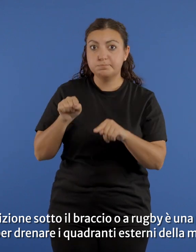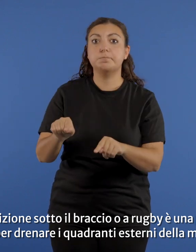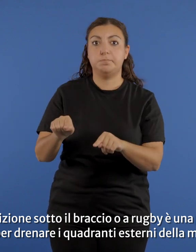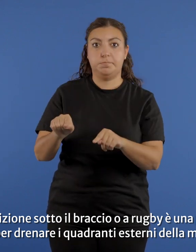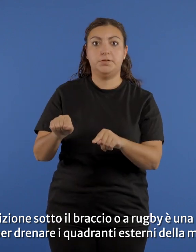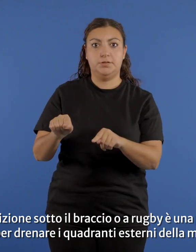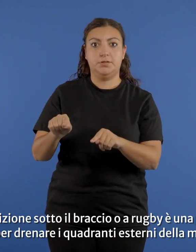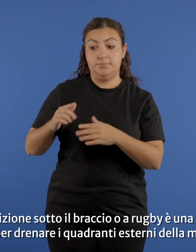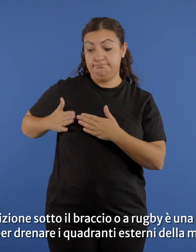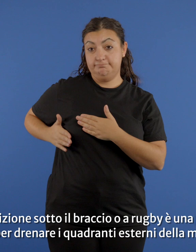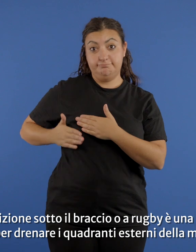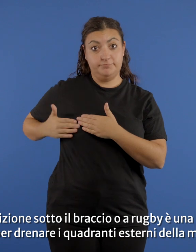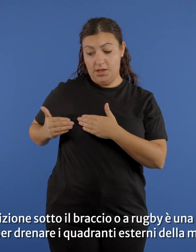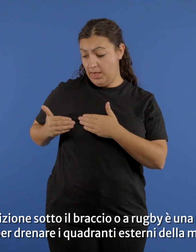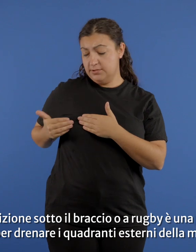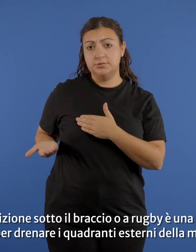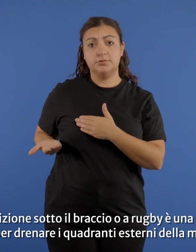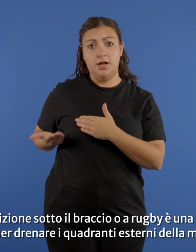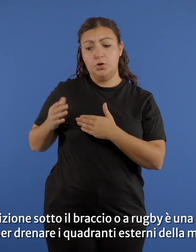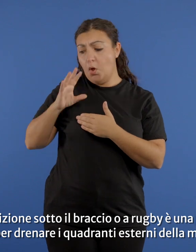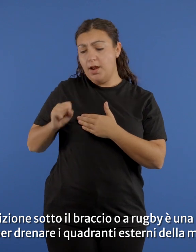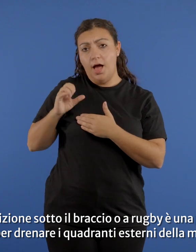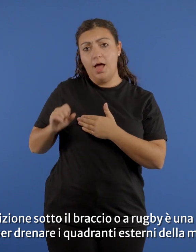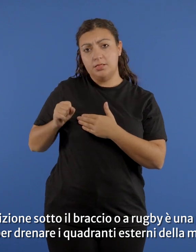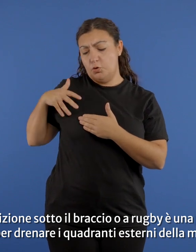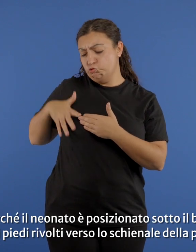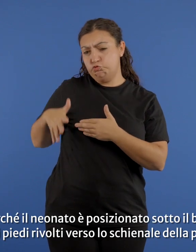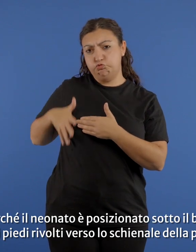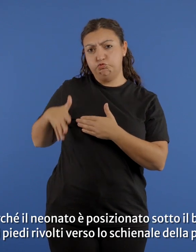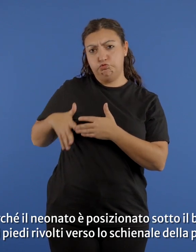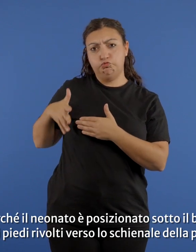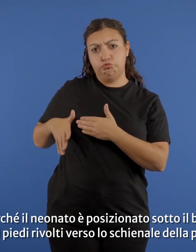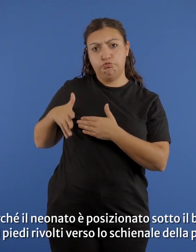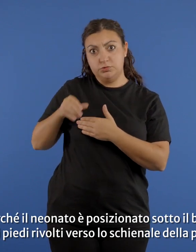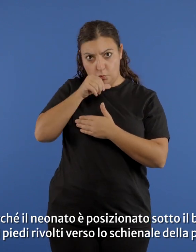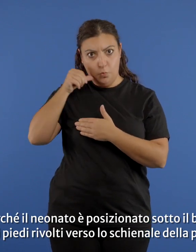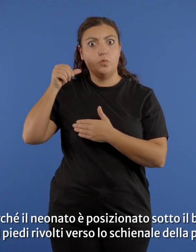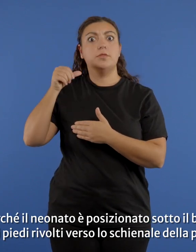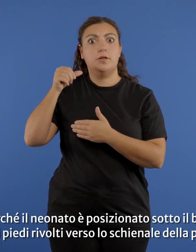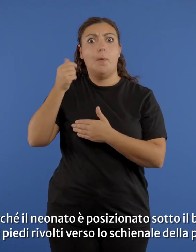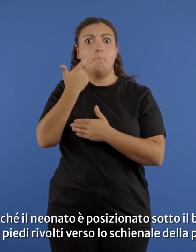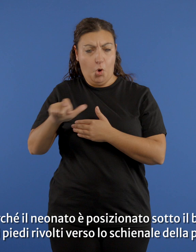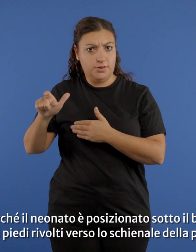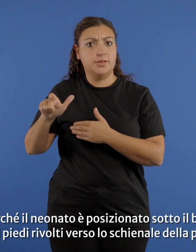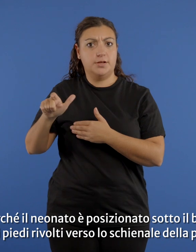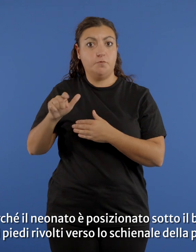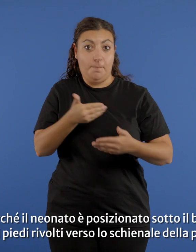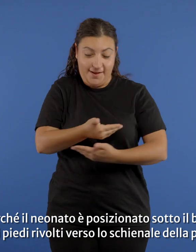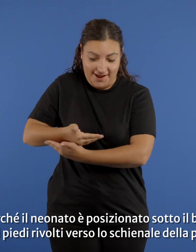per drenare quadranti esterni della mammella Perché il neonato è posizionato sotto il